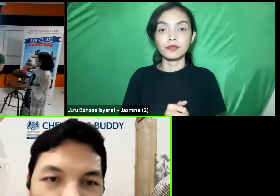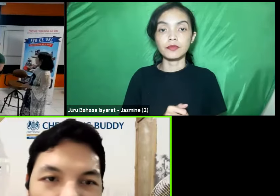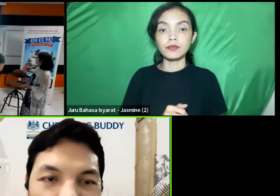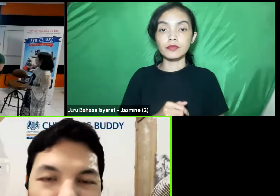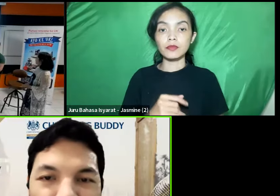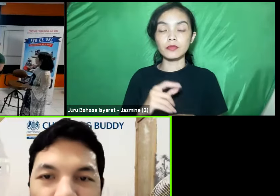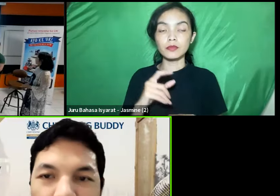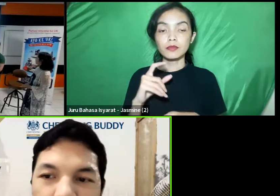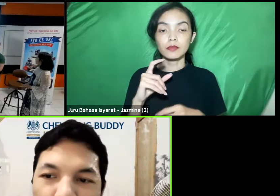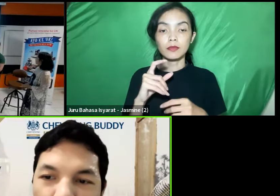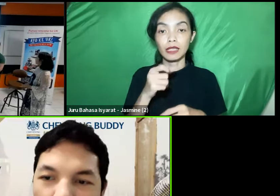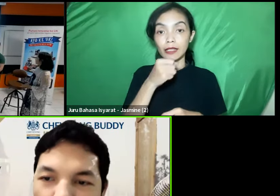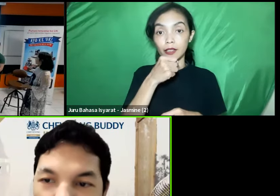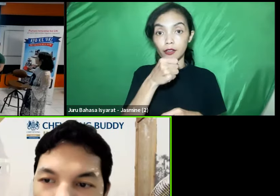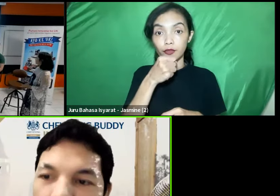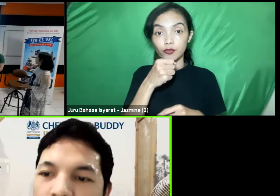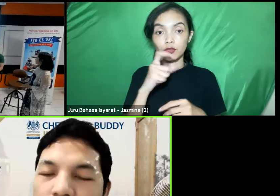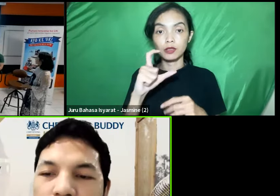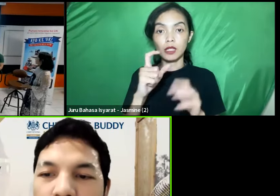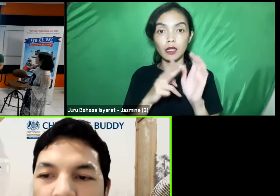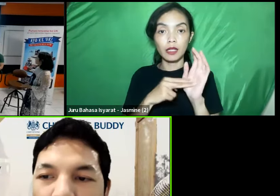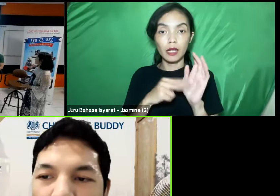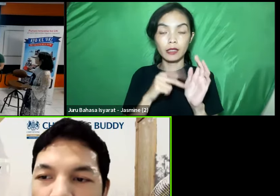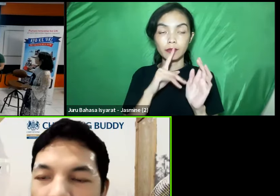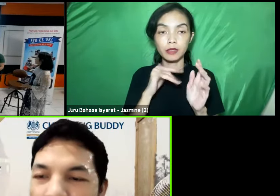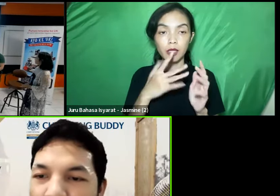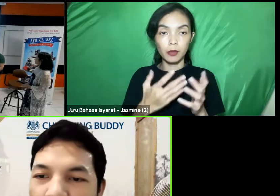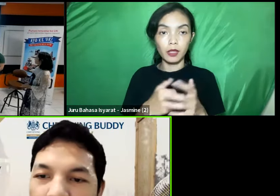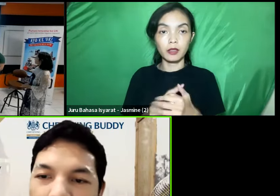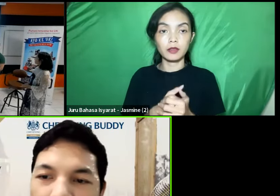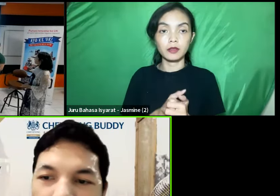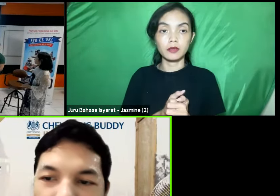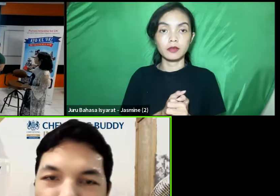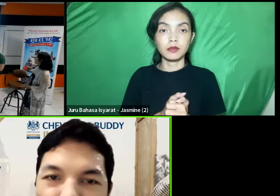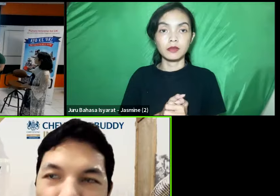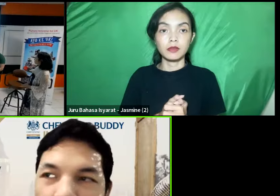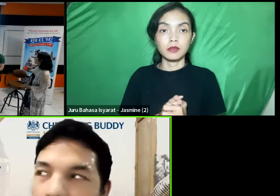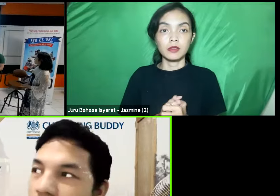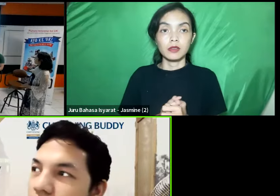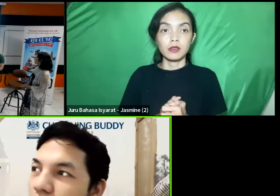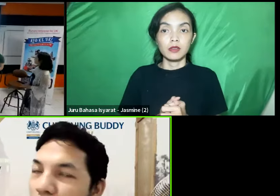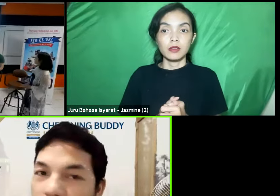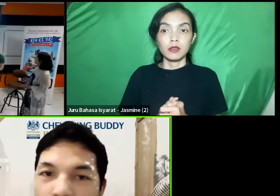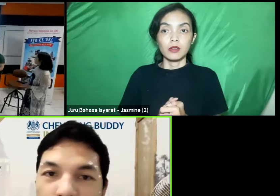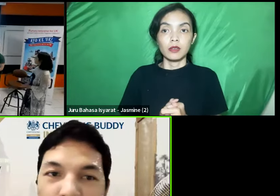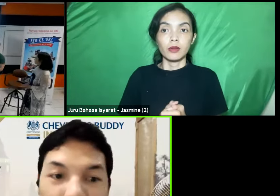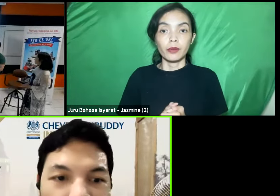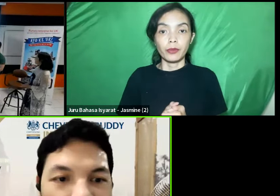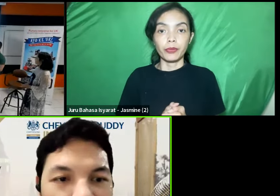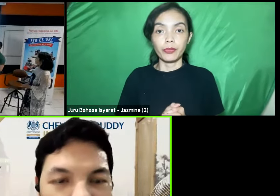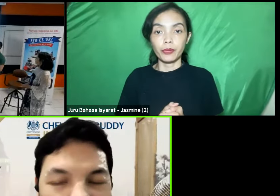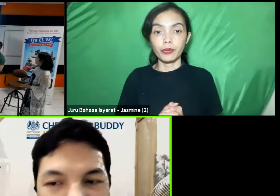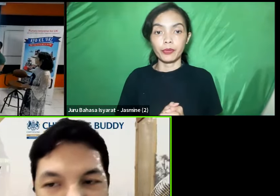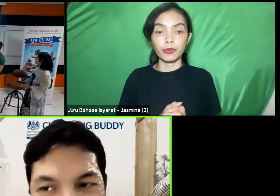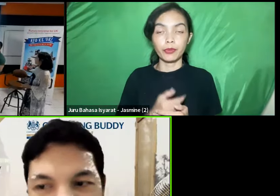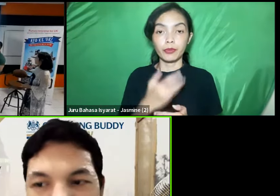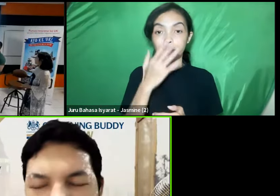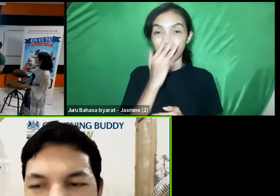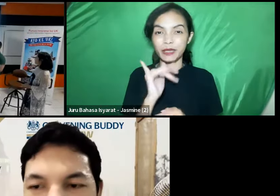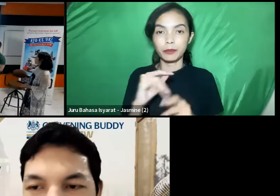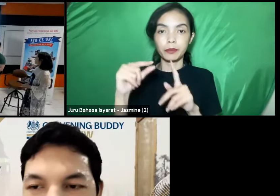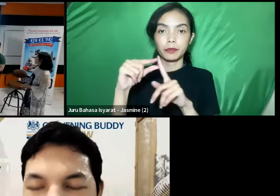penilaian interviewnya nanti seperti apa eh Apakah penilaiannya nanti itu seperti passing grade